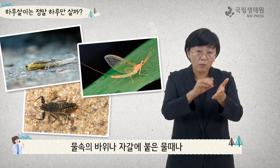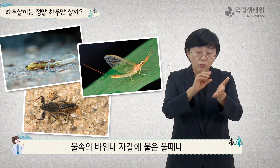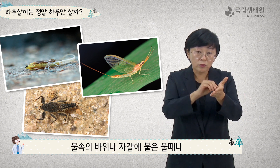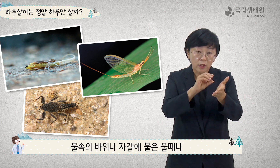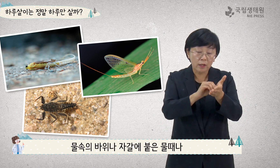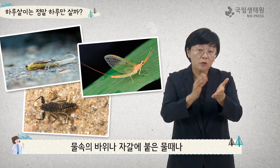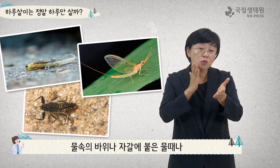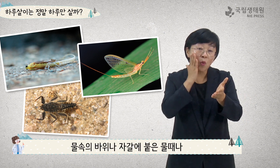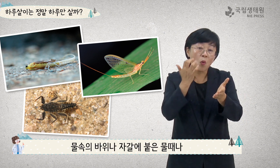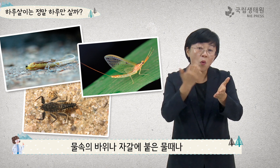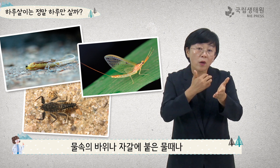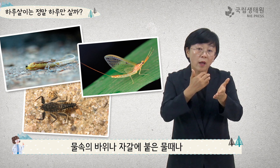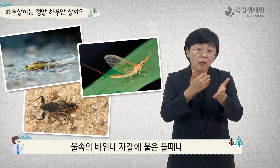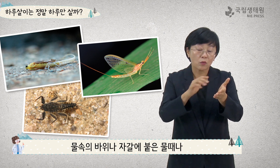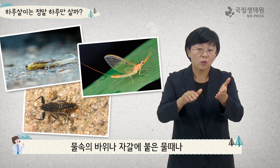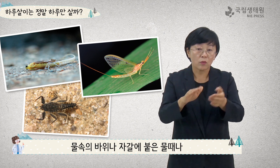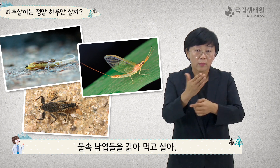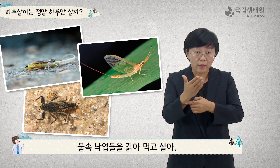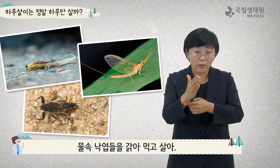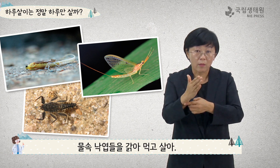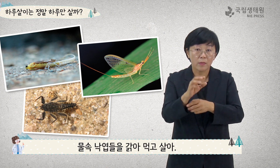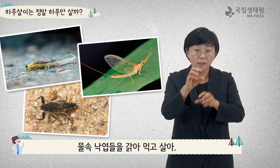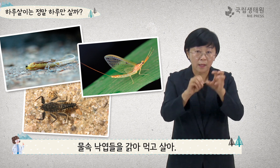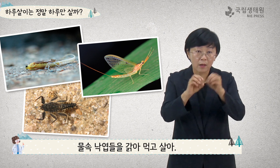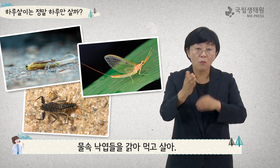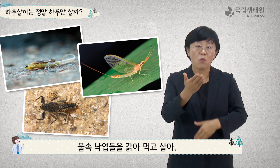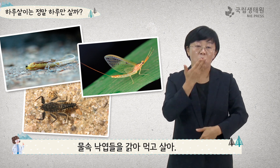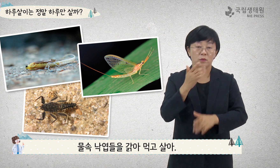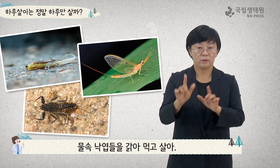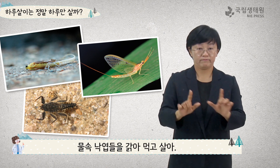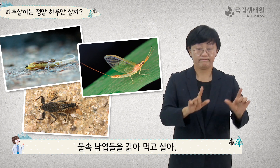하루살이의 삶이 단 하루라고만 할 수는 없지.